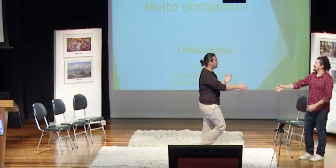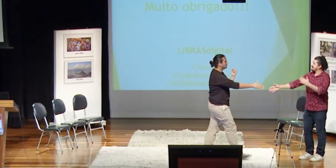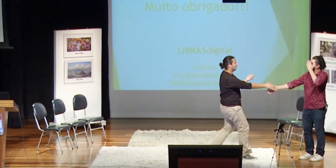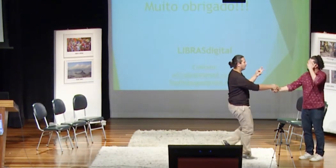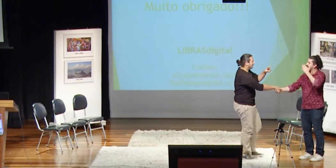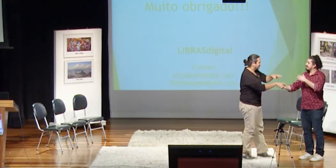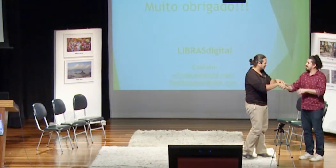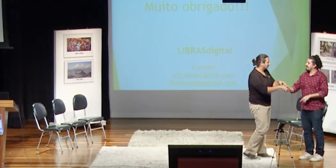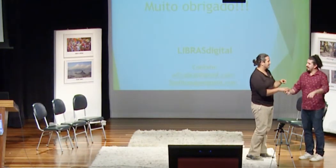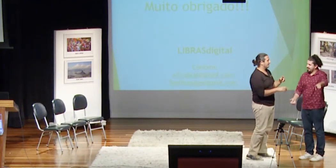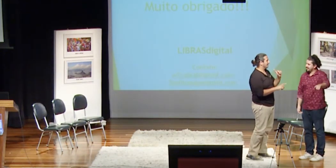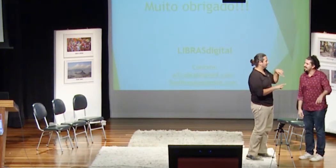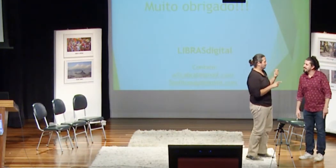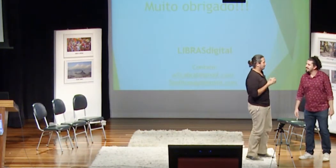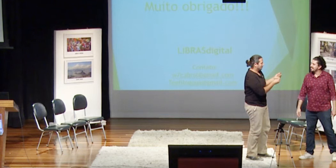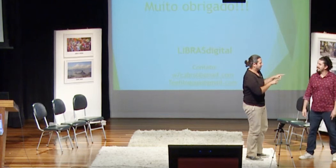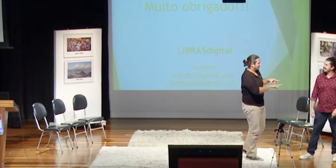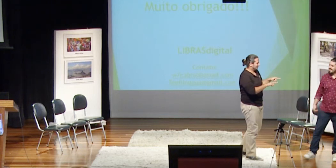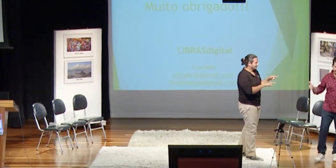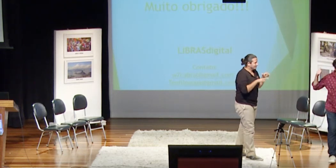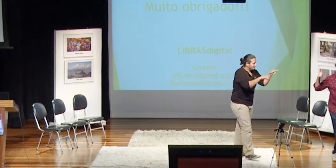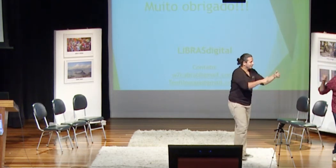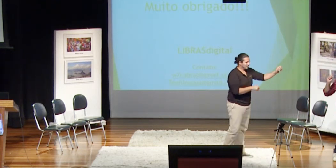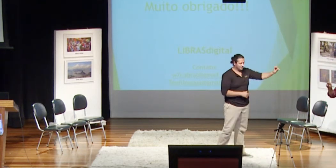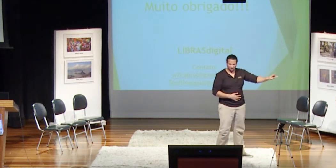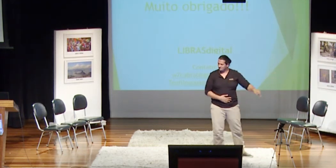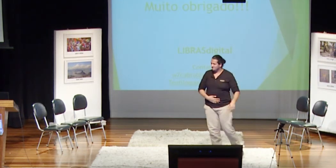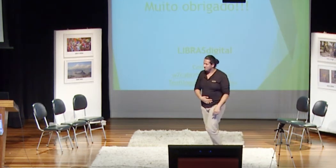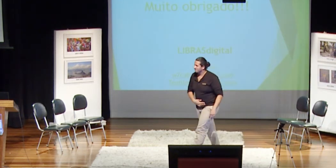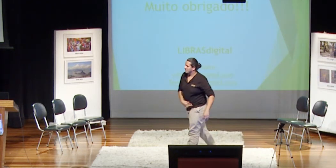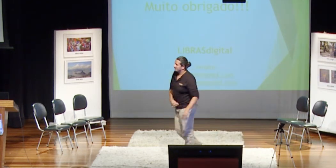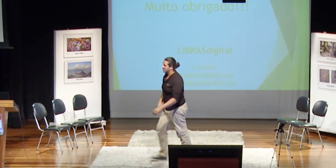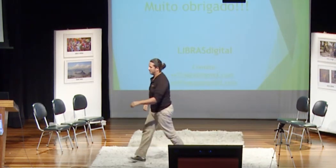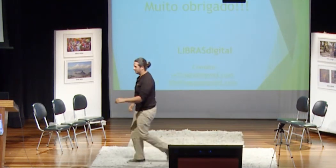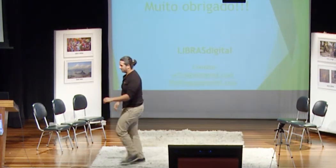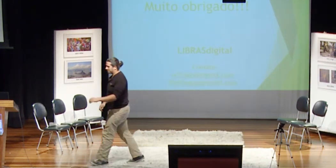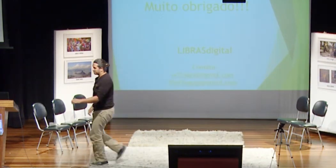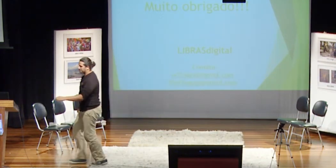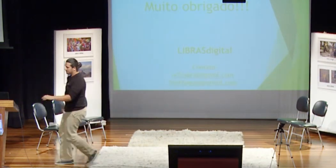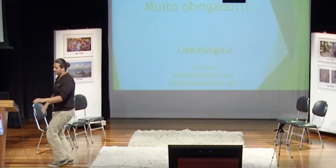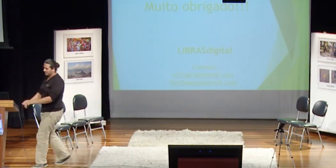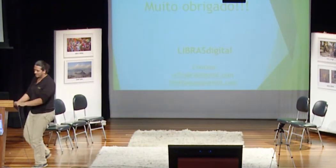Meus parabéns. Pode se sentar. E depois a gente vai estar entregando um certificado de participação de trabalho.